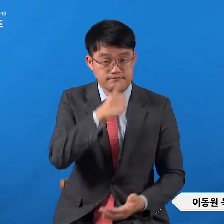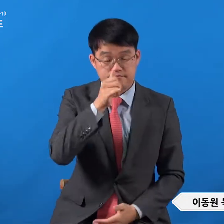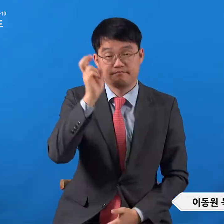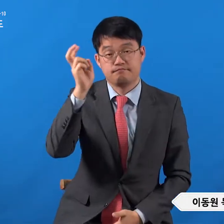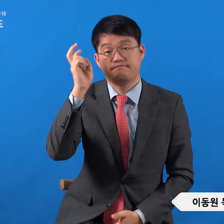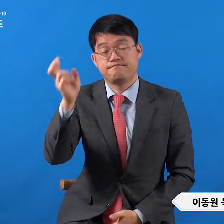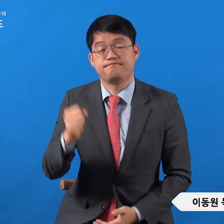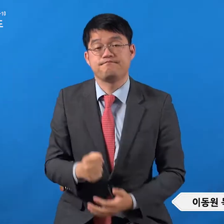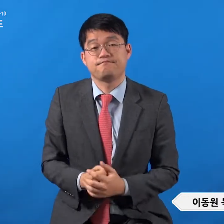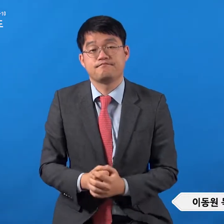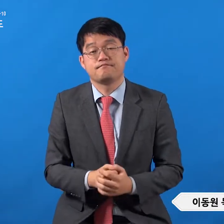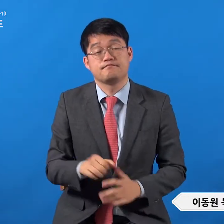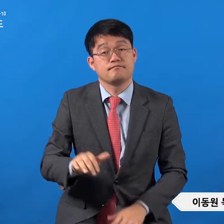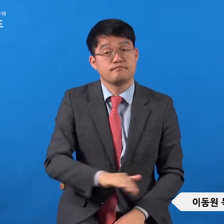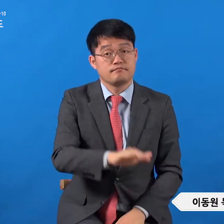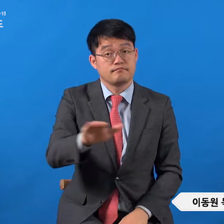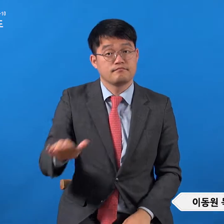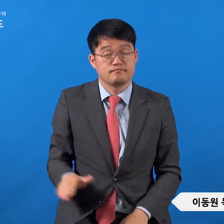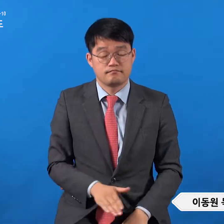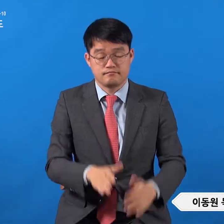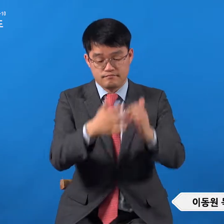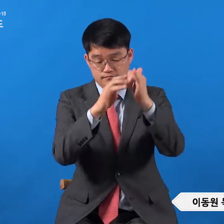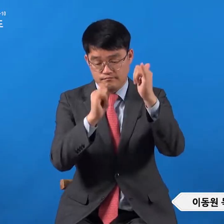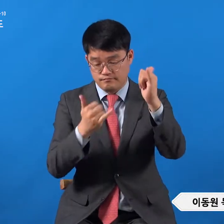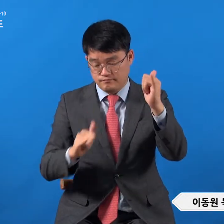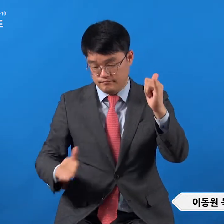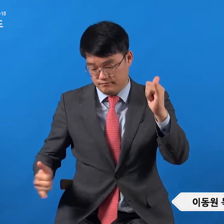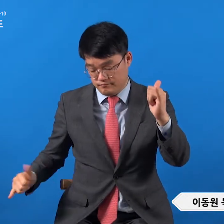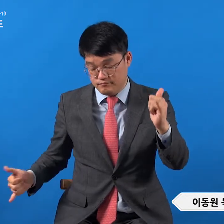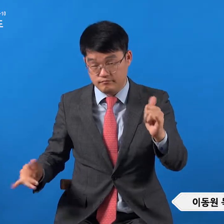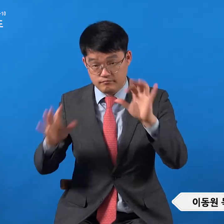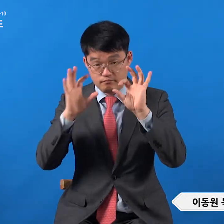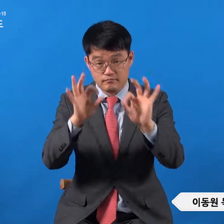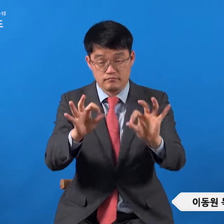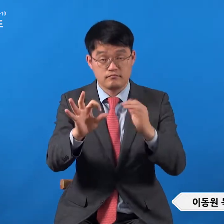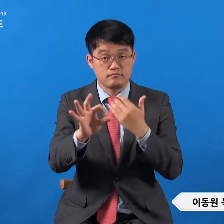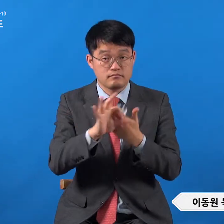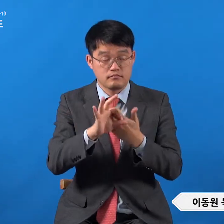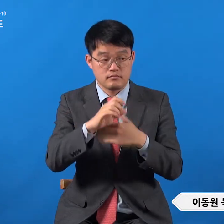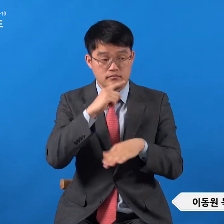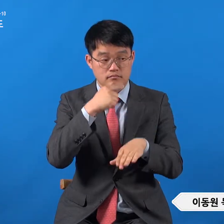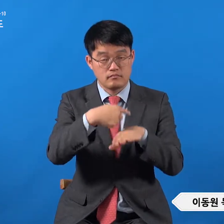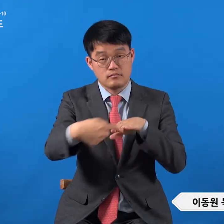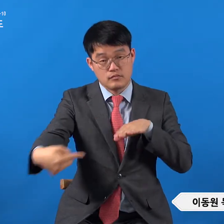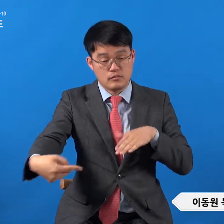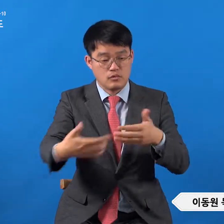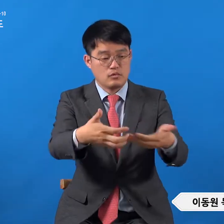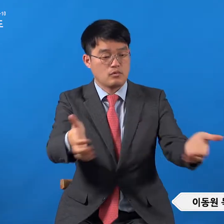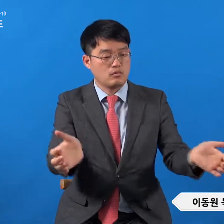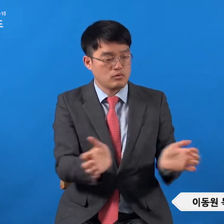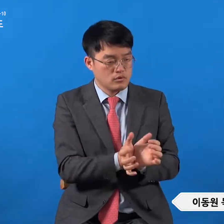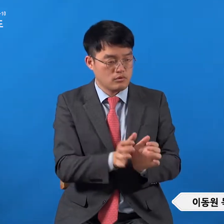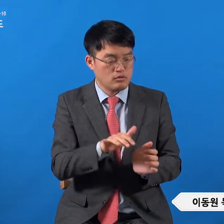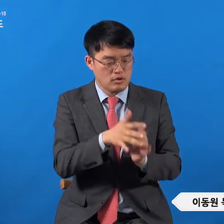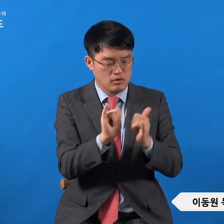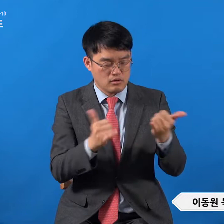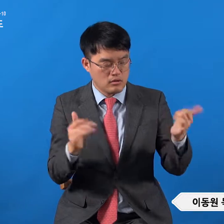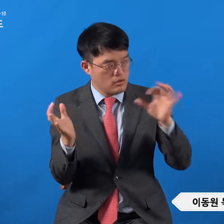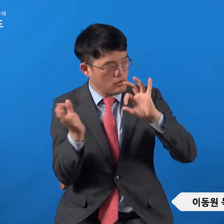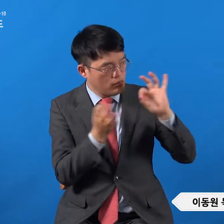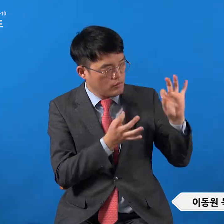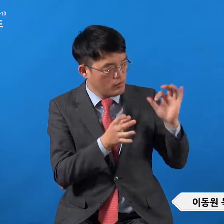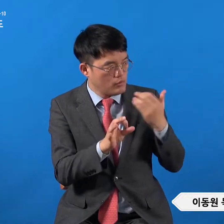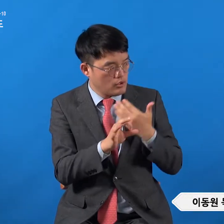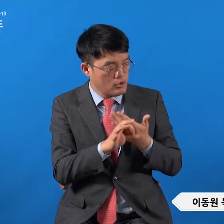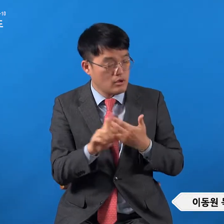그런가 하면 우리가 역사를 돌이켜보면 민족 공동체도 이런 어두운 골짜기를 통과해야